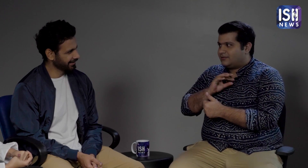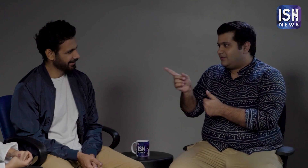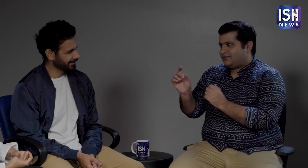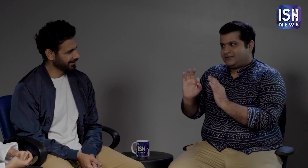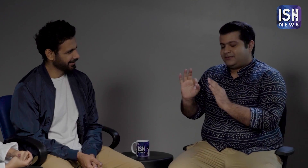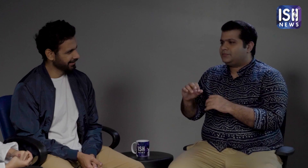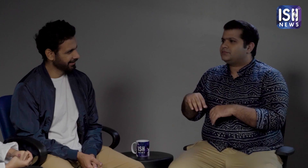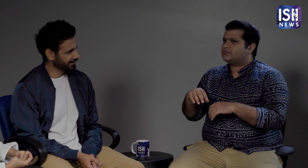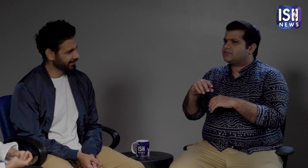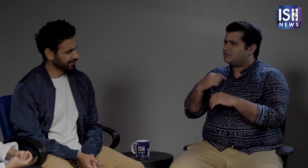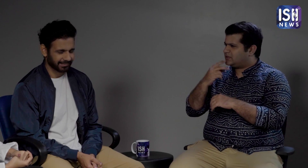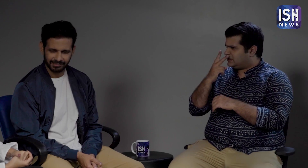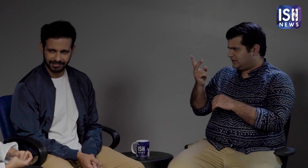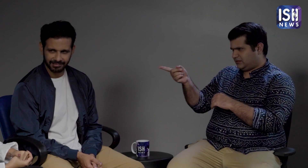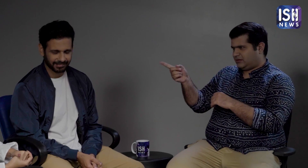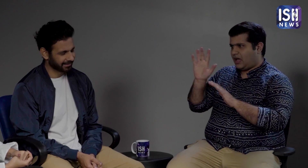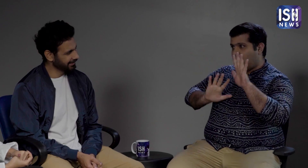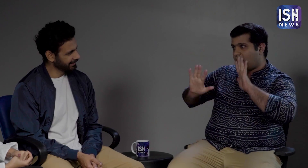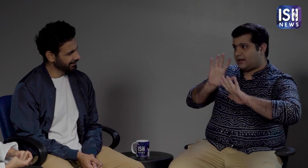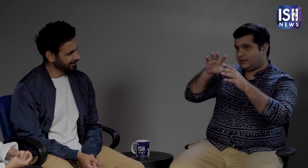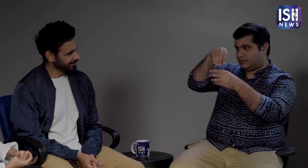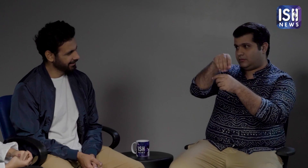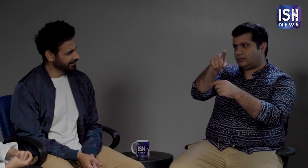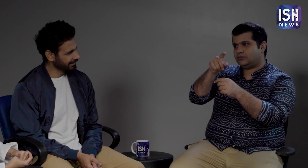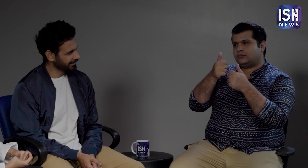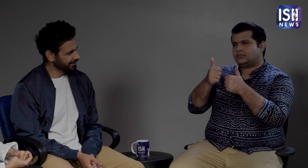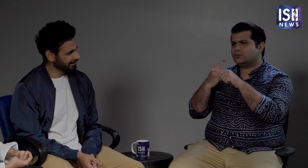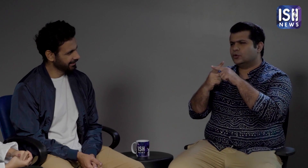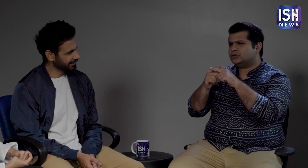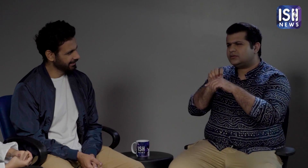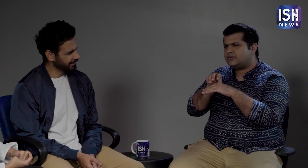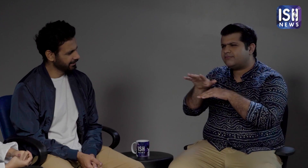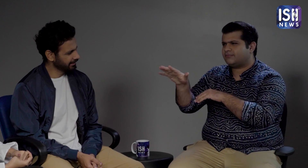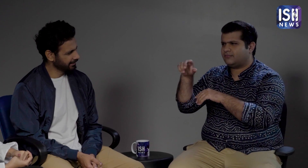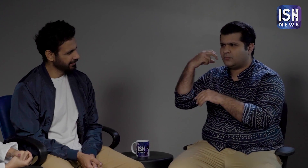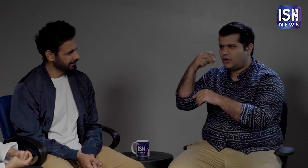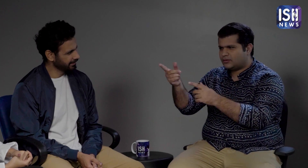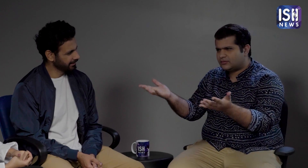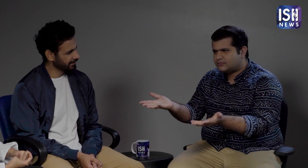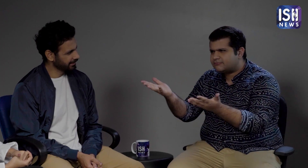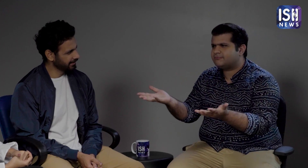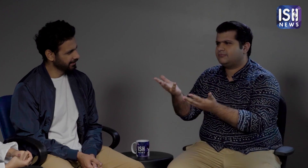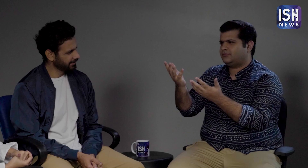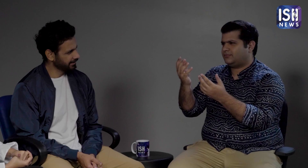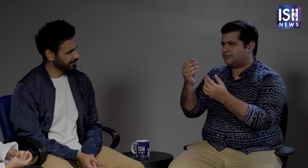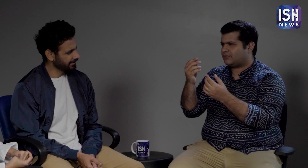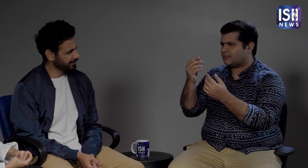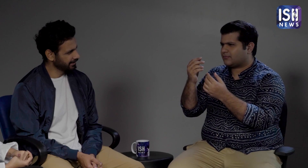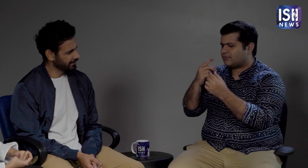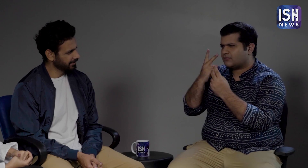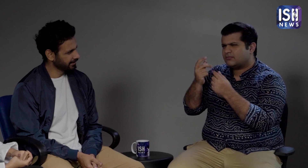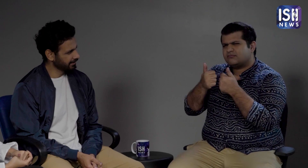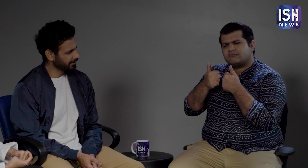कूल है। और मैंने जो देखा है आपका कैरेक्टर ये मूवी में बहुत पॉजिटिव है, और आप मूवी